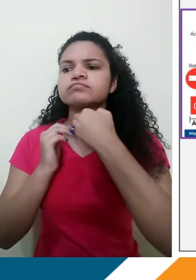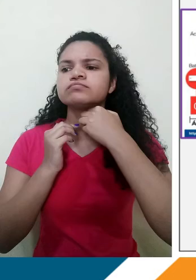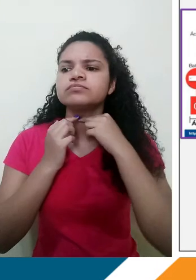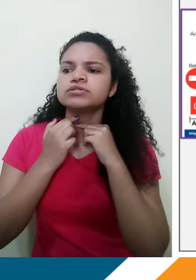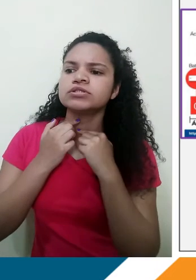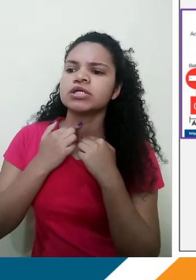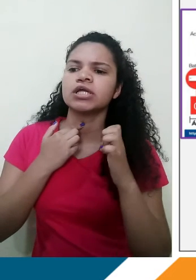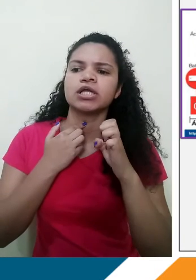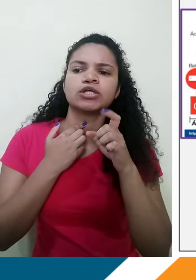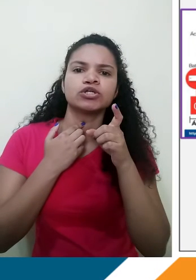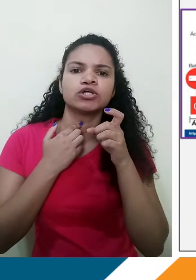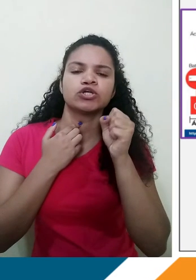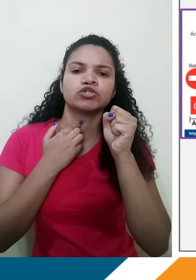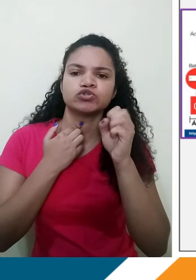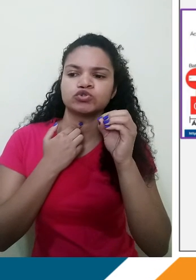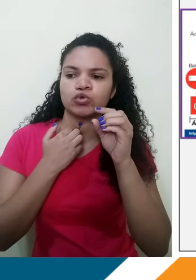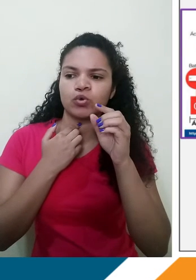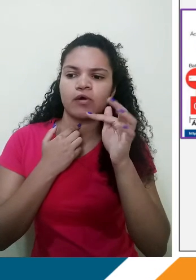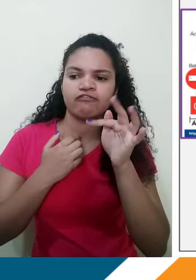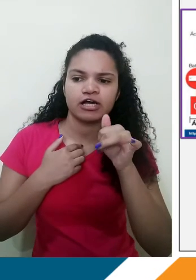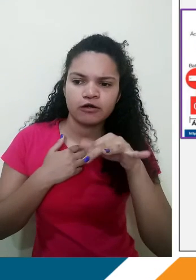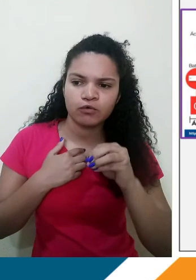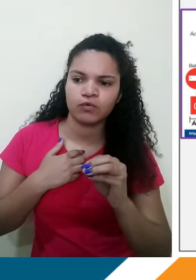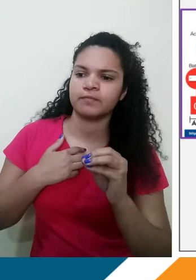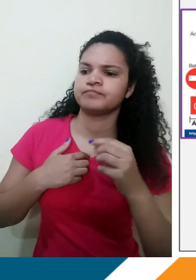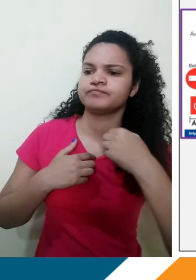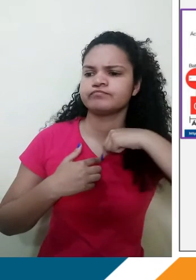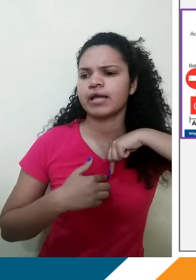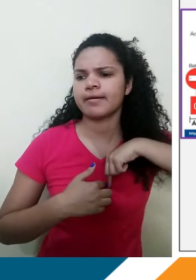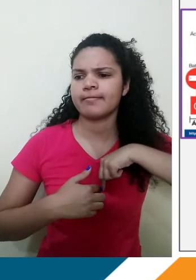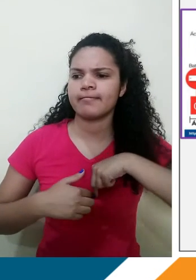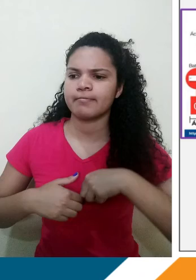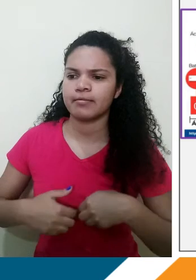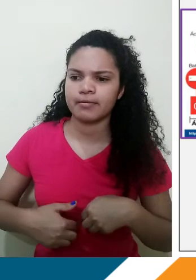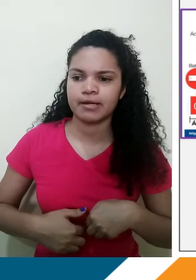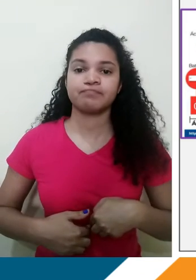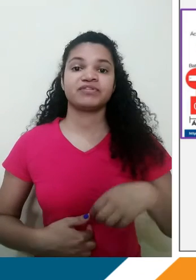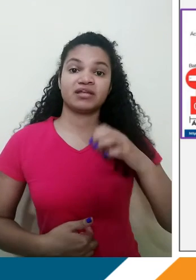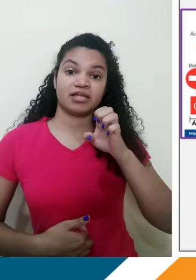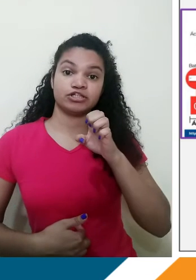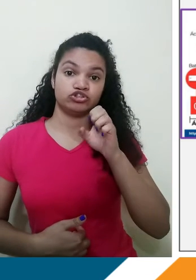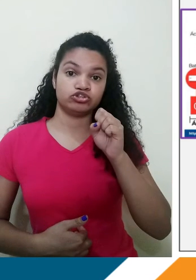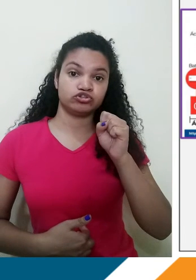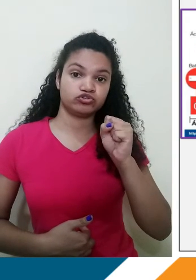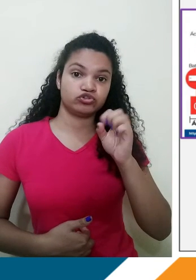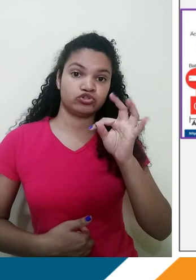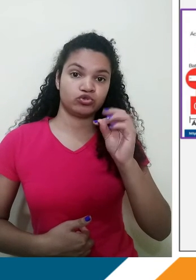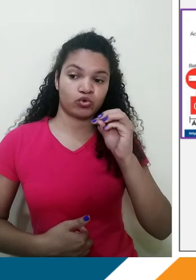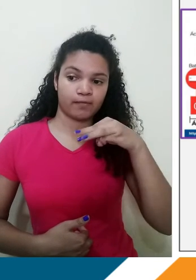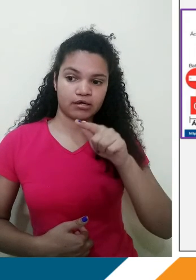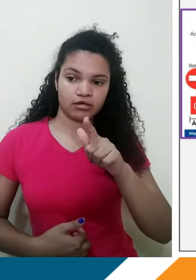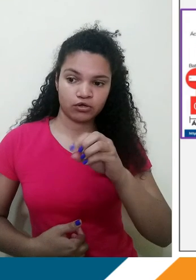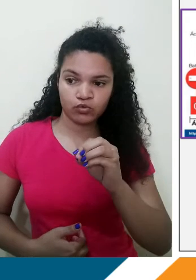o estômago que tem pH ácido, devido ao ácido clorídrico, que torna o meio ácido no